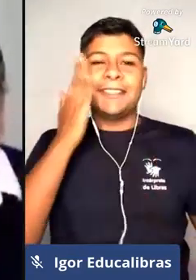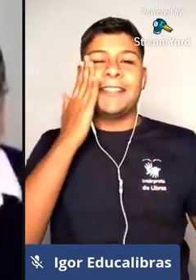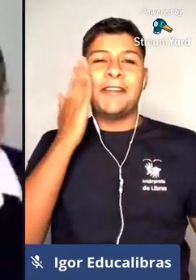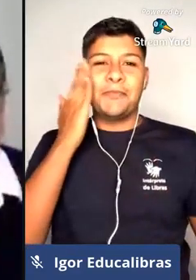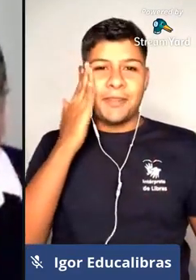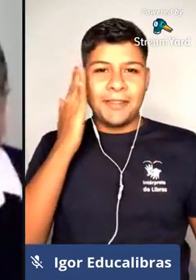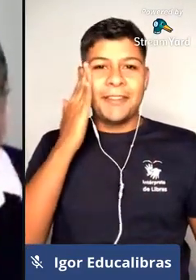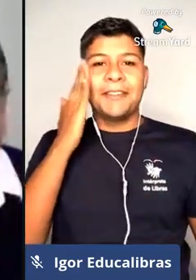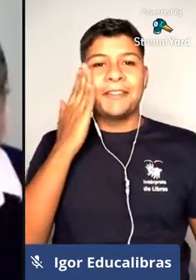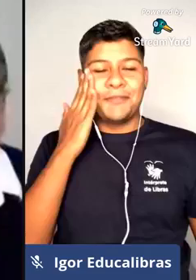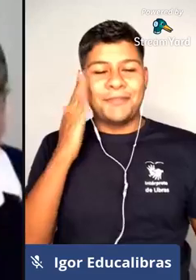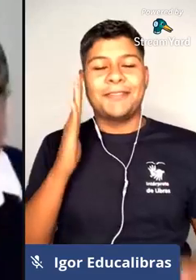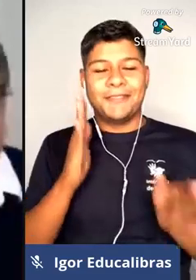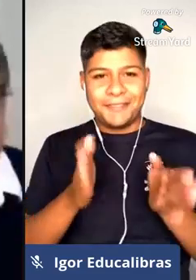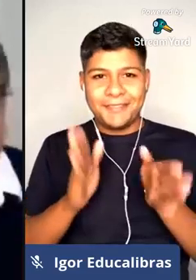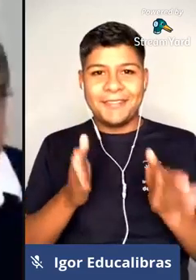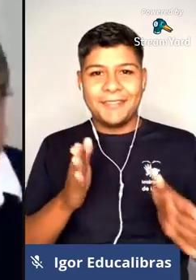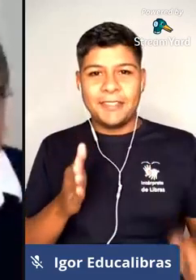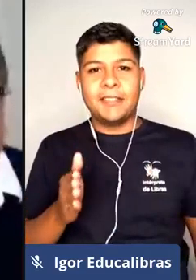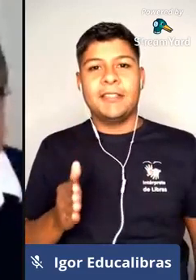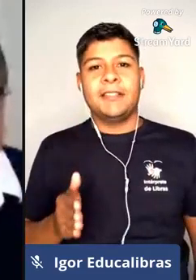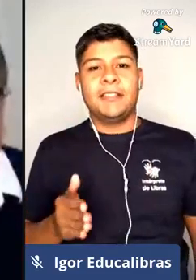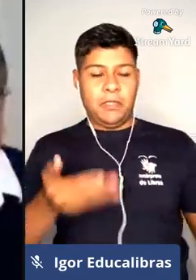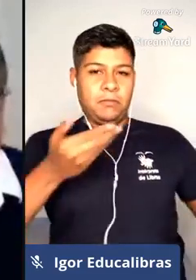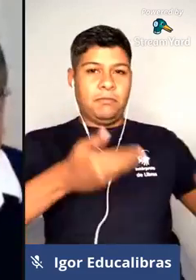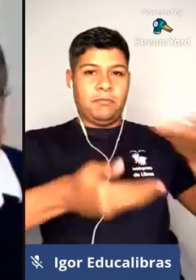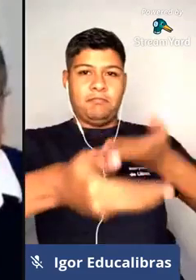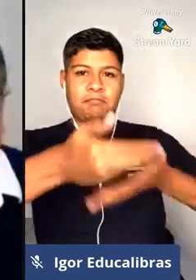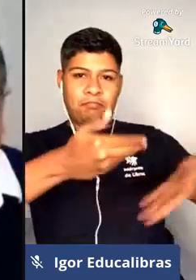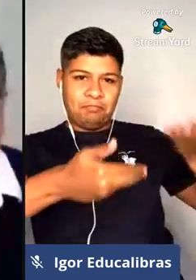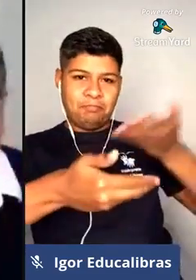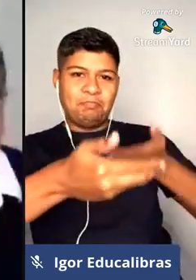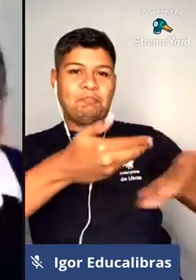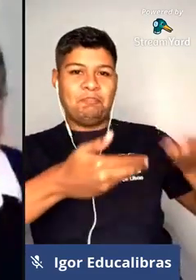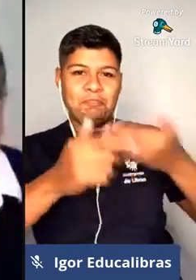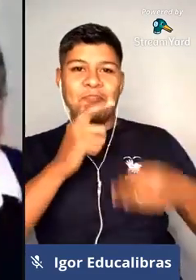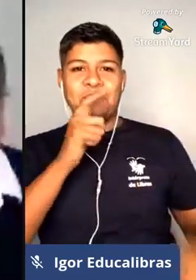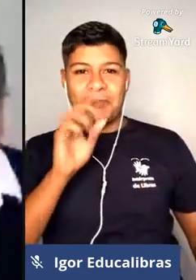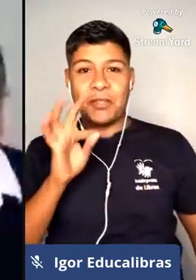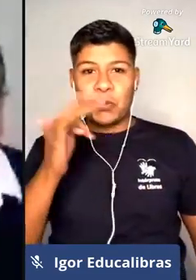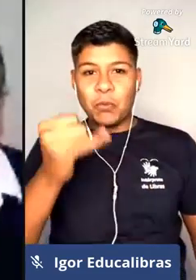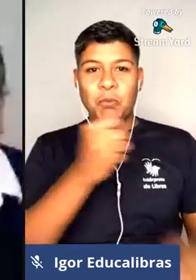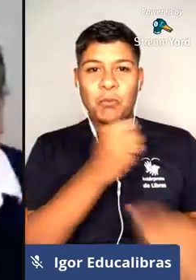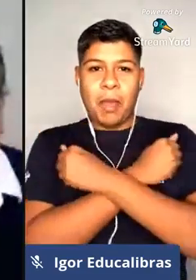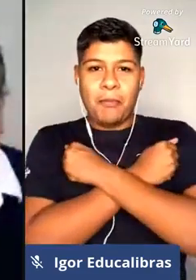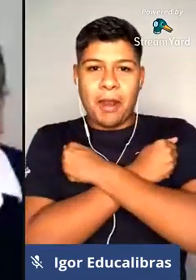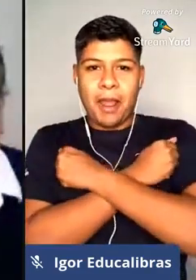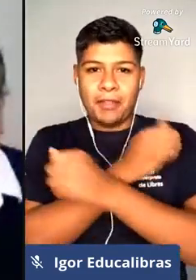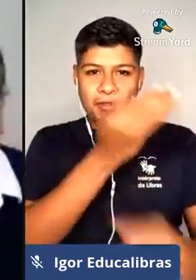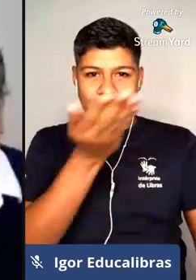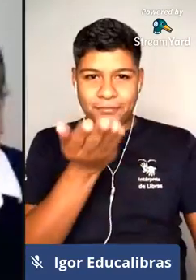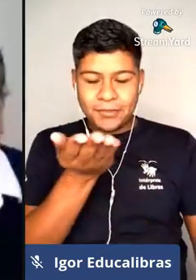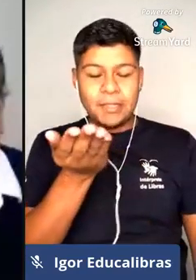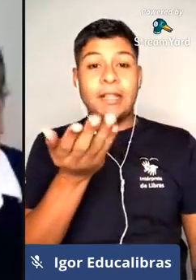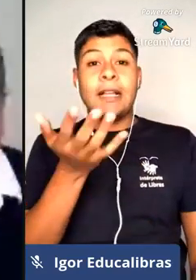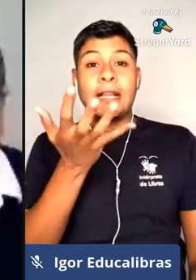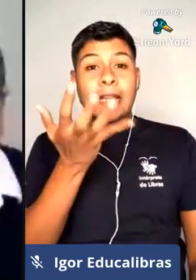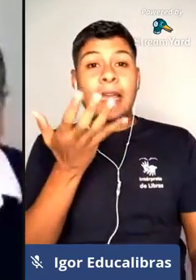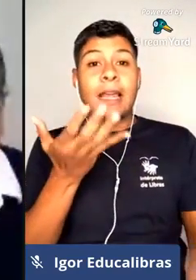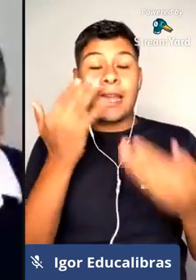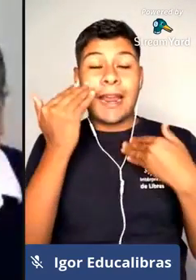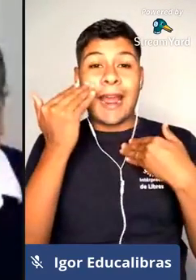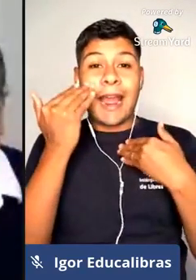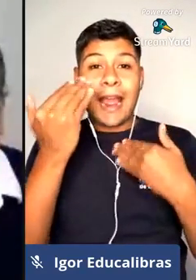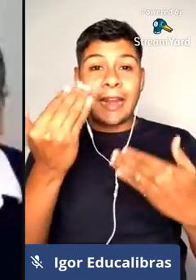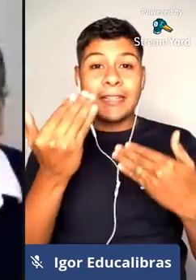De carteirinha. São grandes cooperadores. Todo mundo mandando um abraço para você, mas queria agradecer